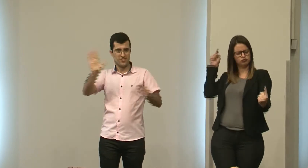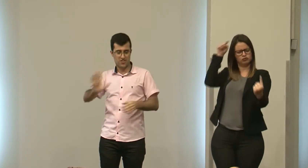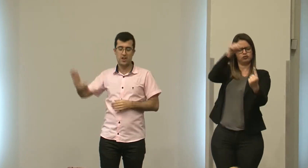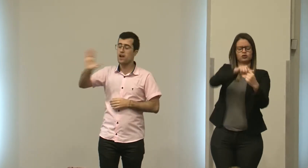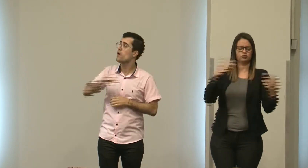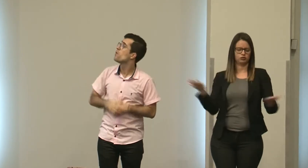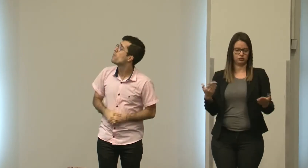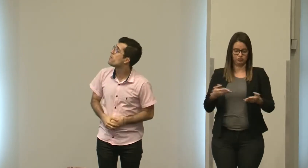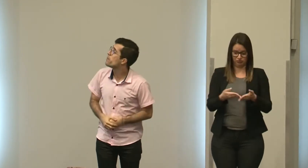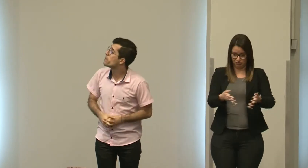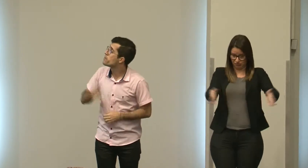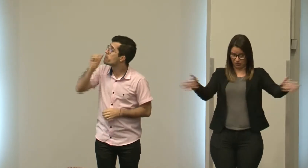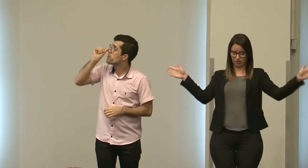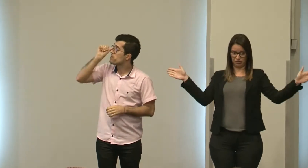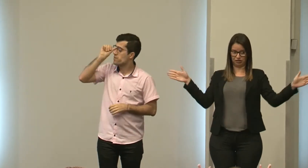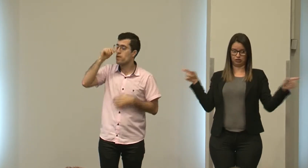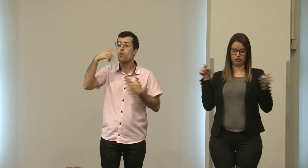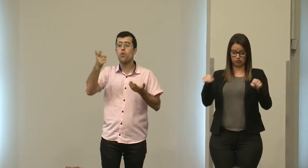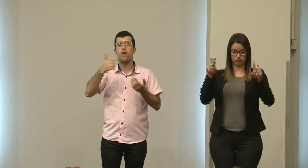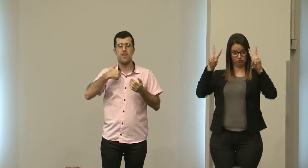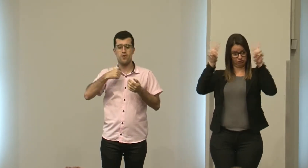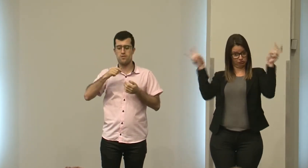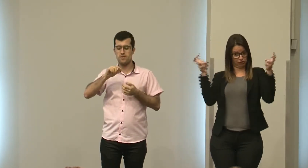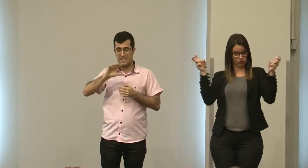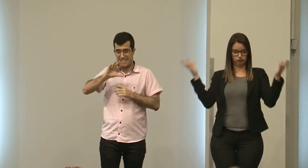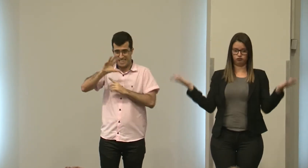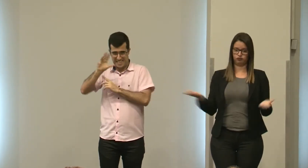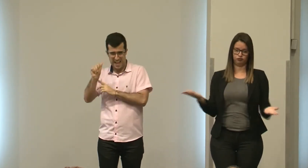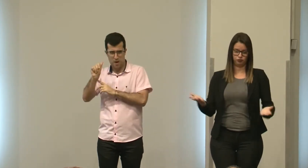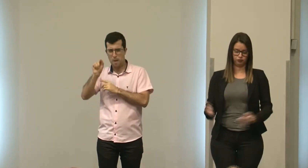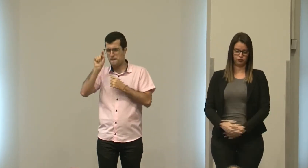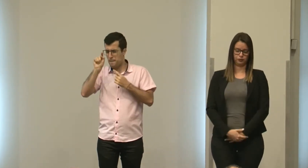O objetivo geral da minha pesquisa